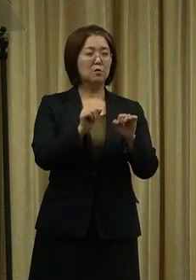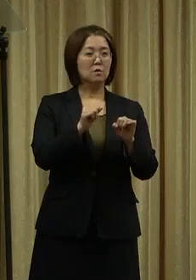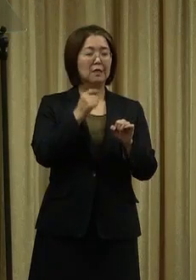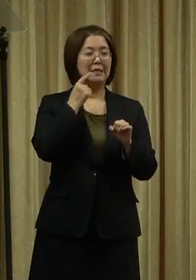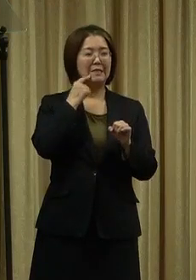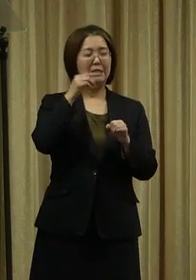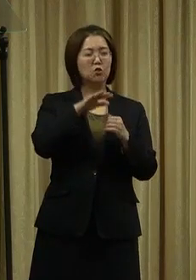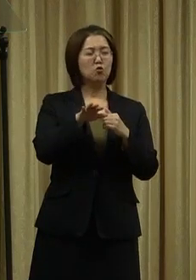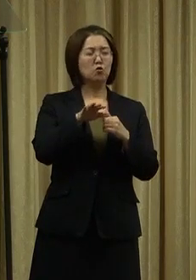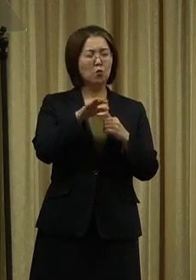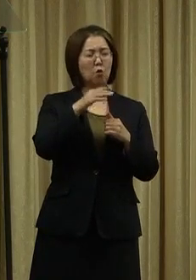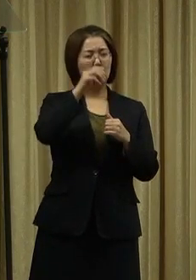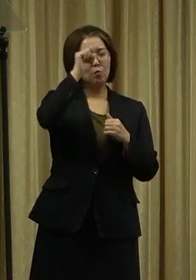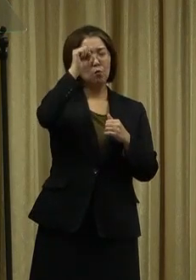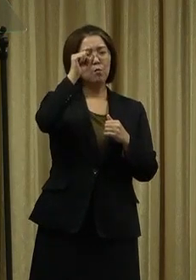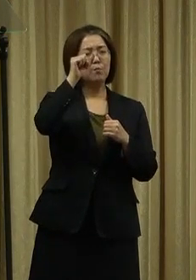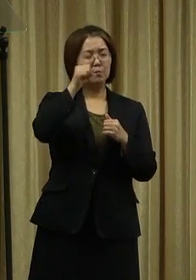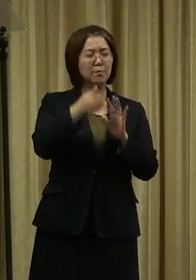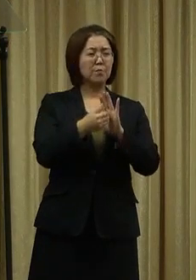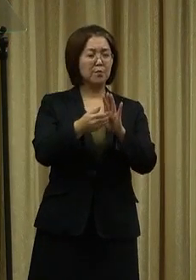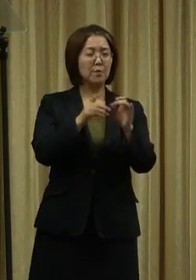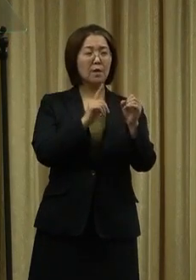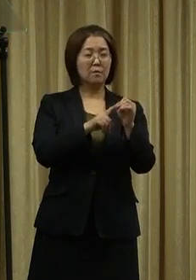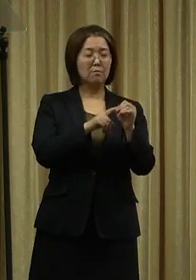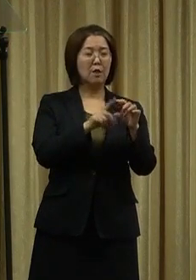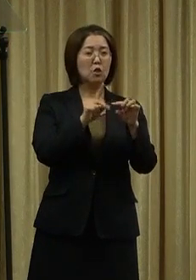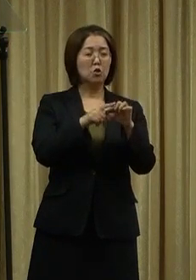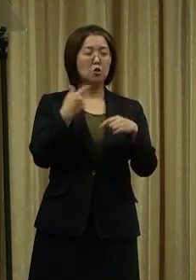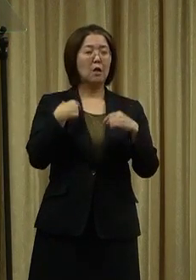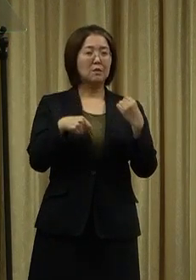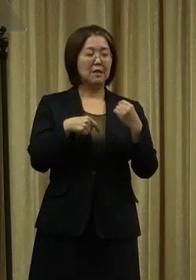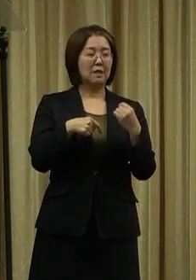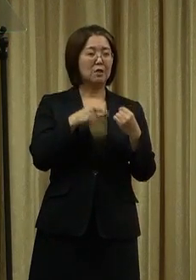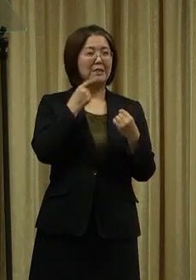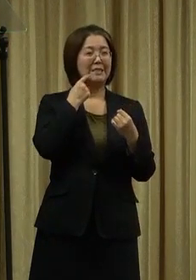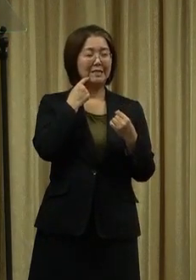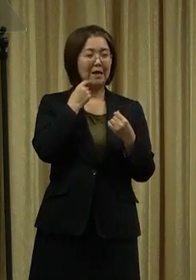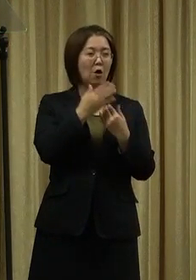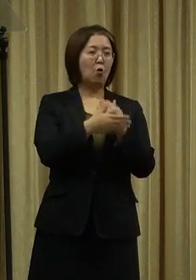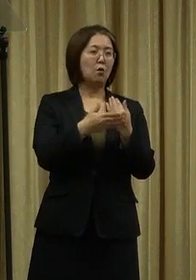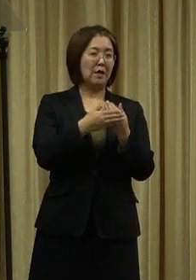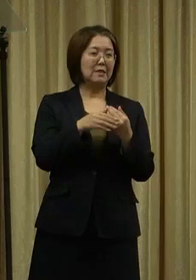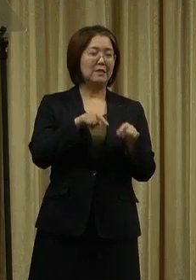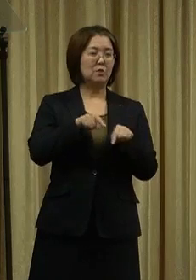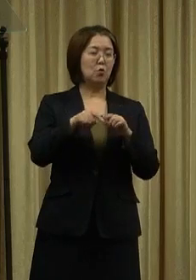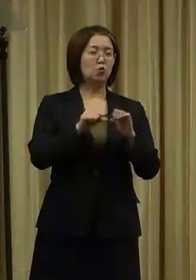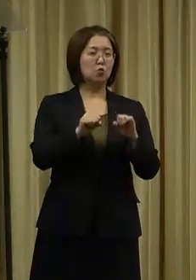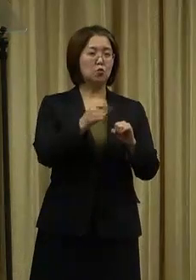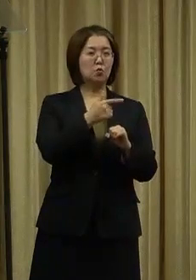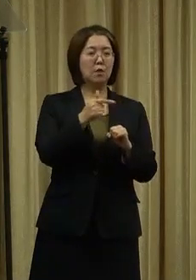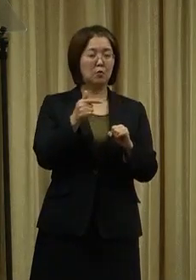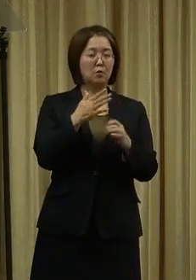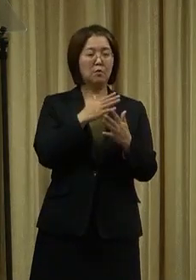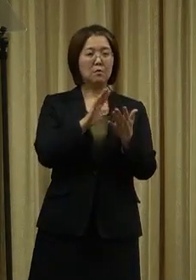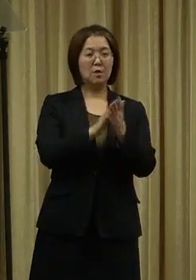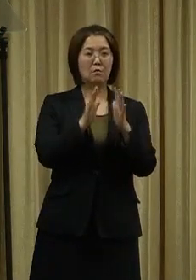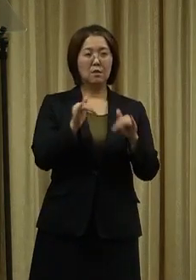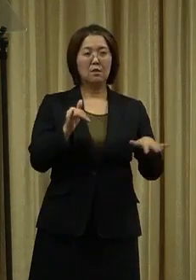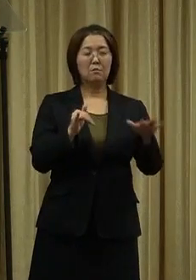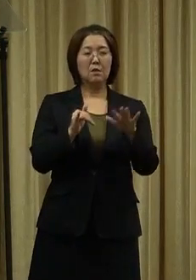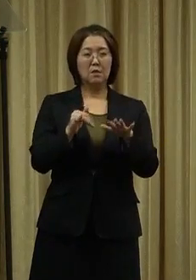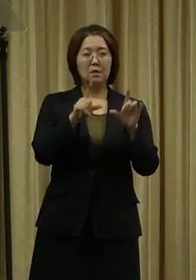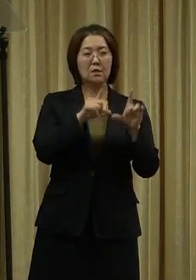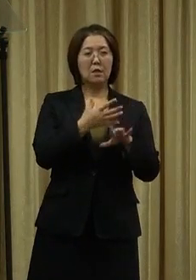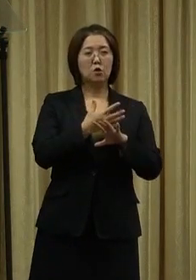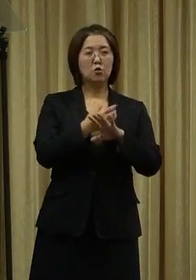図るため、市町村による中学生への歯科保健指導を支援するなど、県民の皆様の生活習慣の